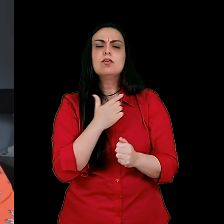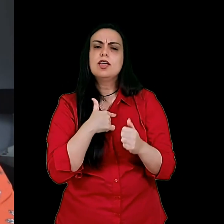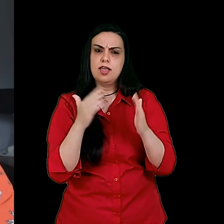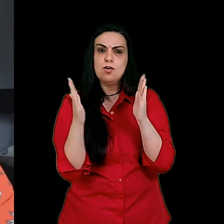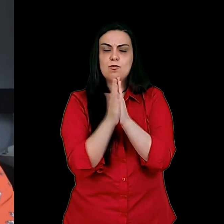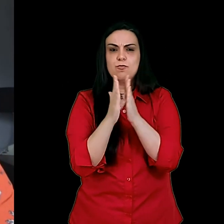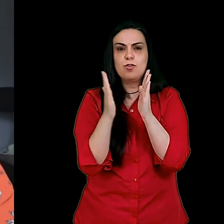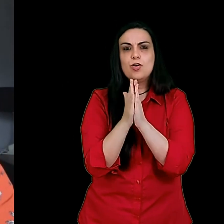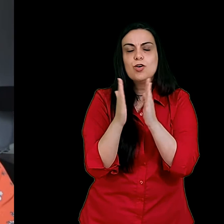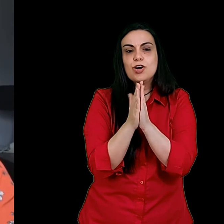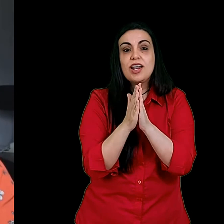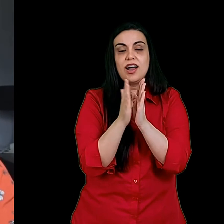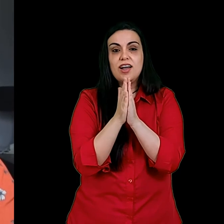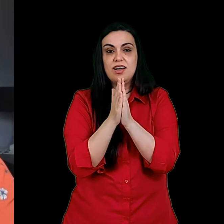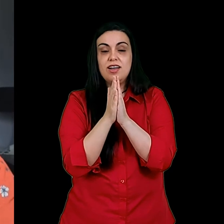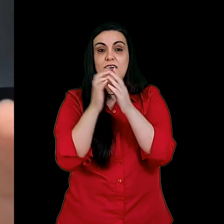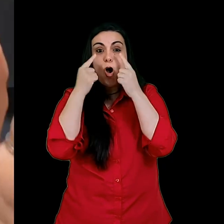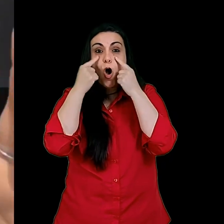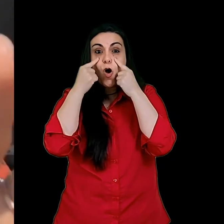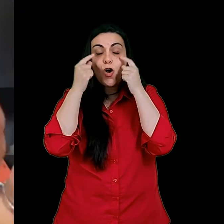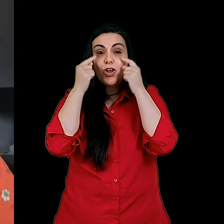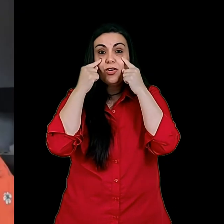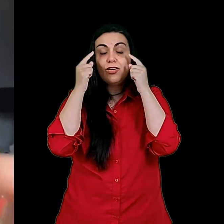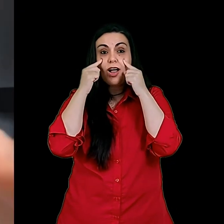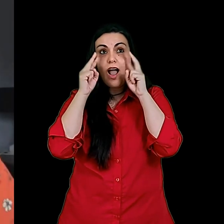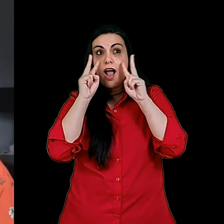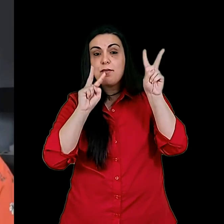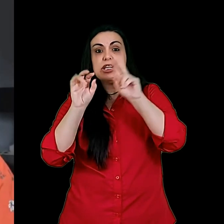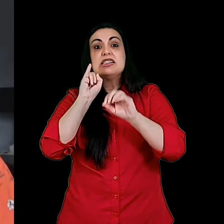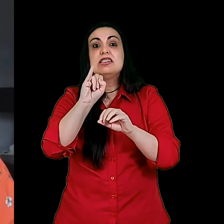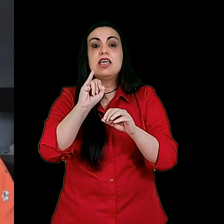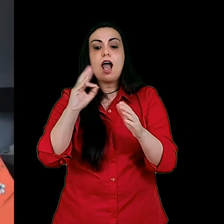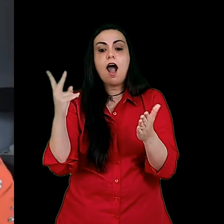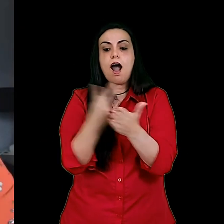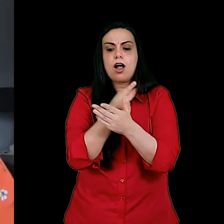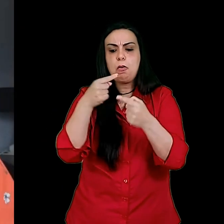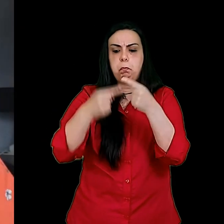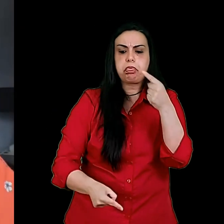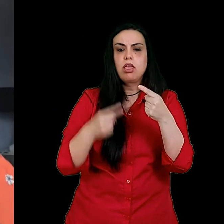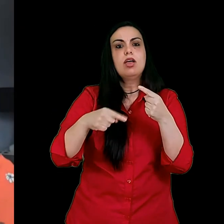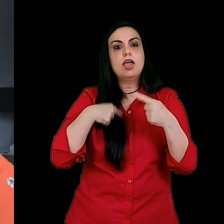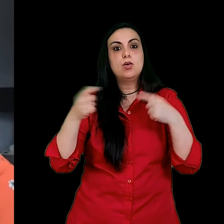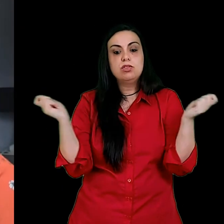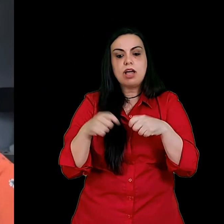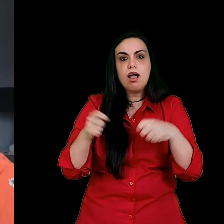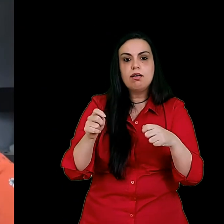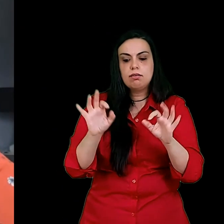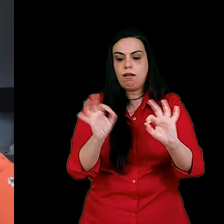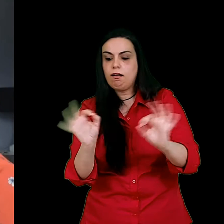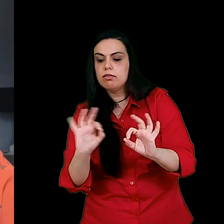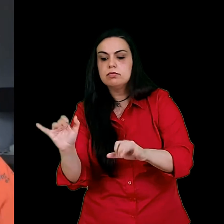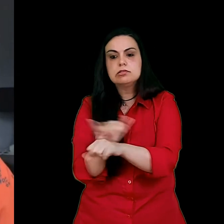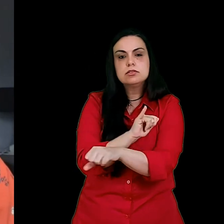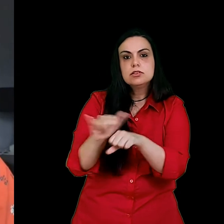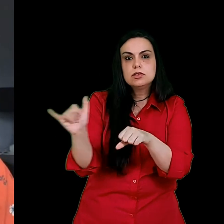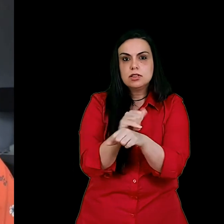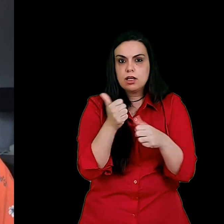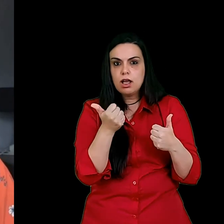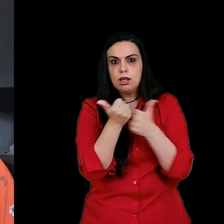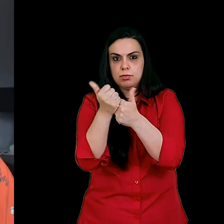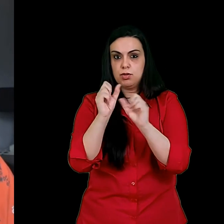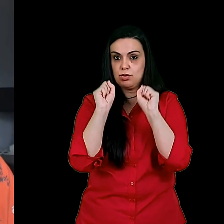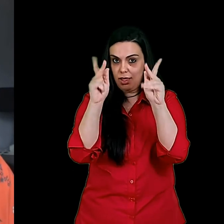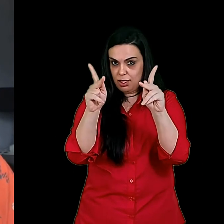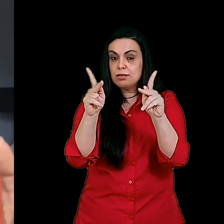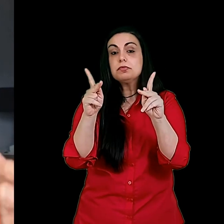vou orar de olhos abertos só para, caso aconteça alguma coisa, eu tenha condições de recorrer aqui e auxiliar, tá